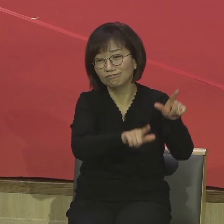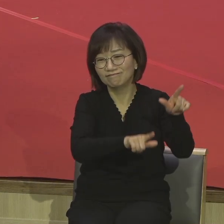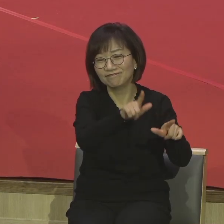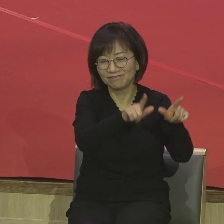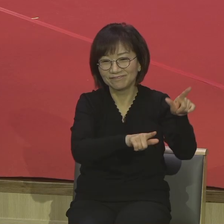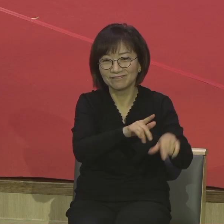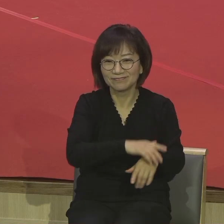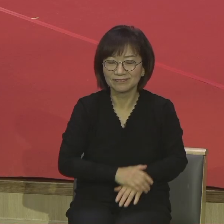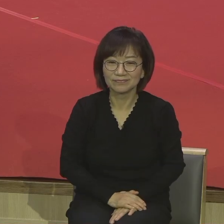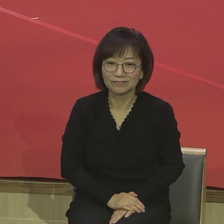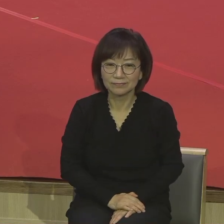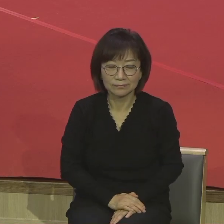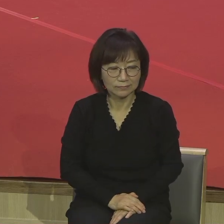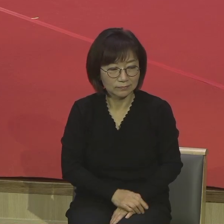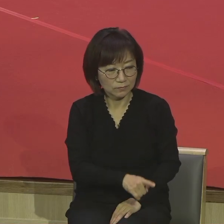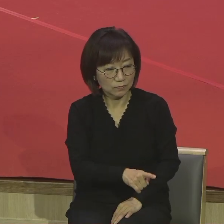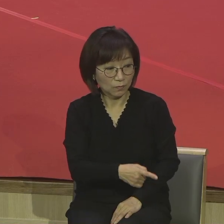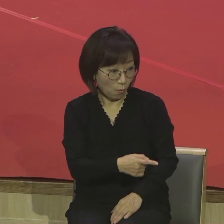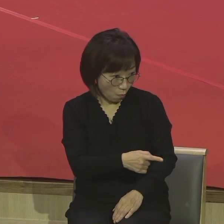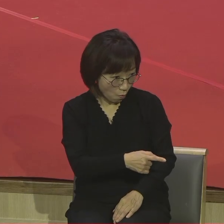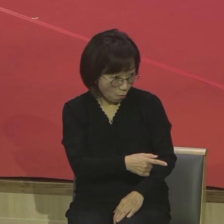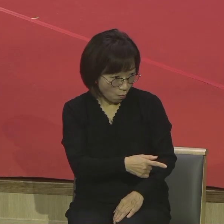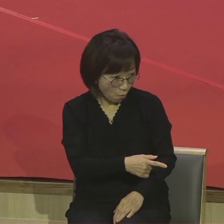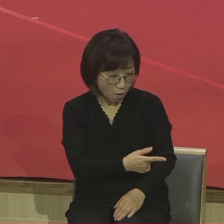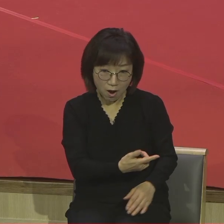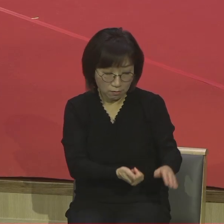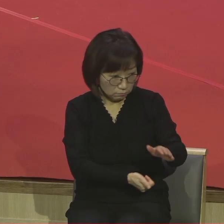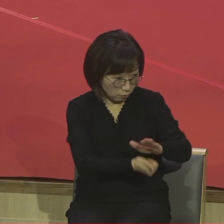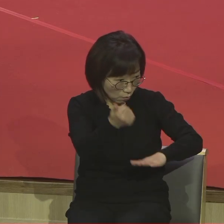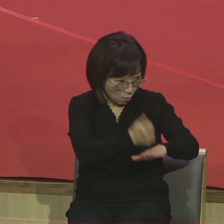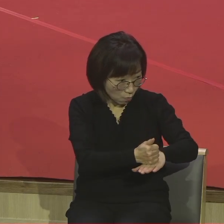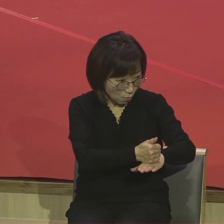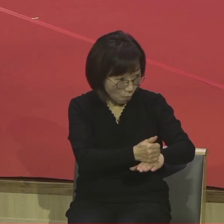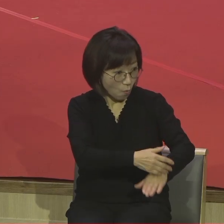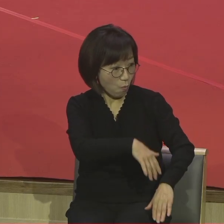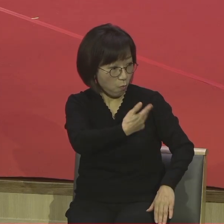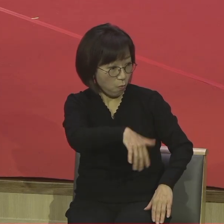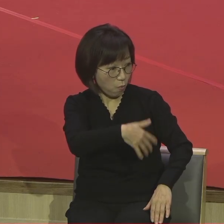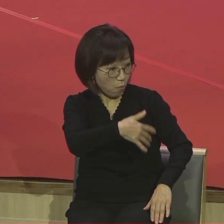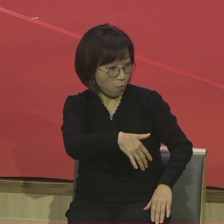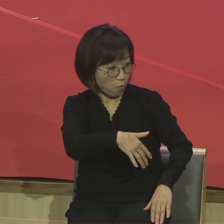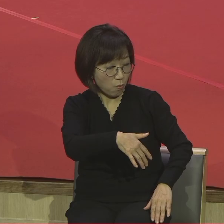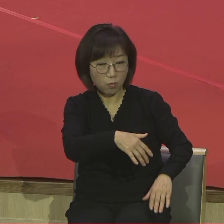많은 성취를 한 것처럼 보이는데 남은 건 하나도 없다.